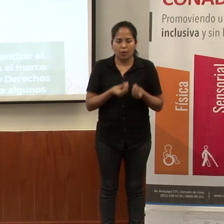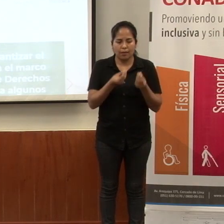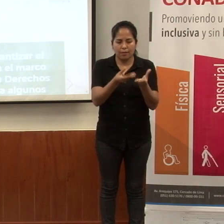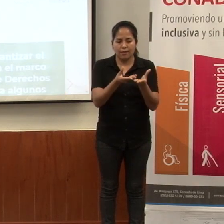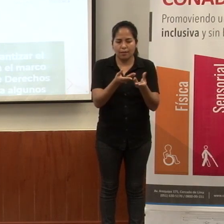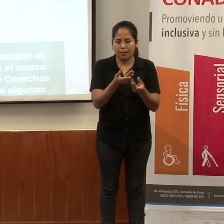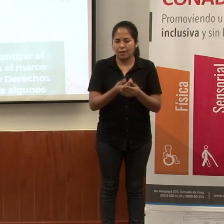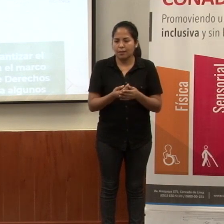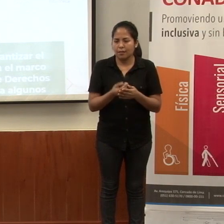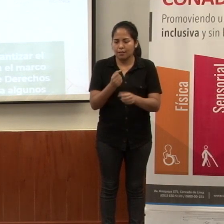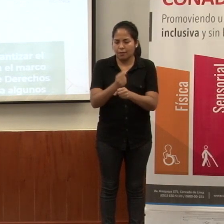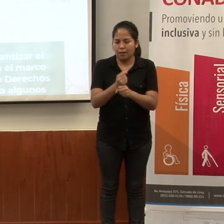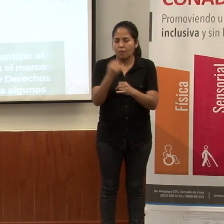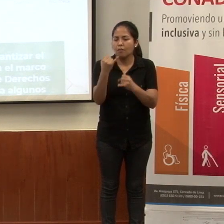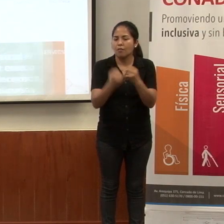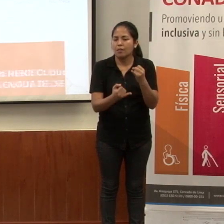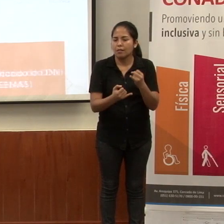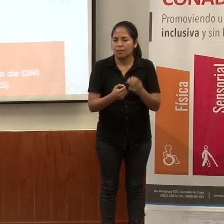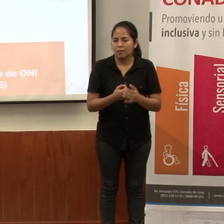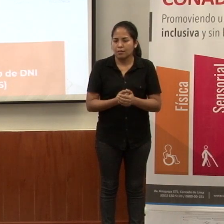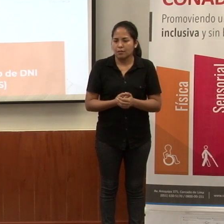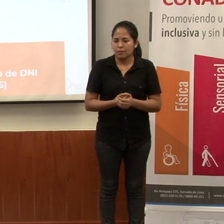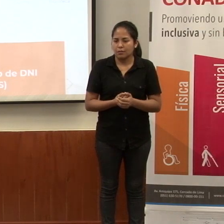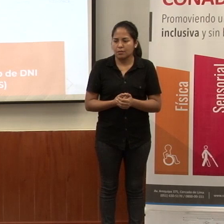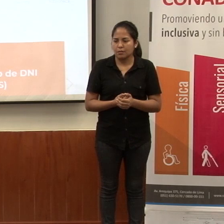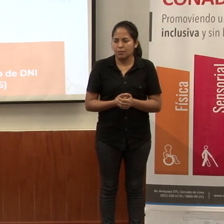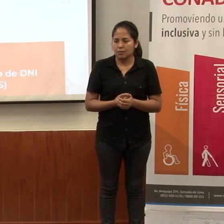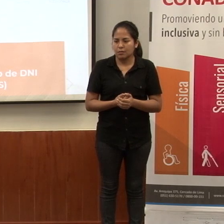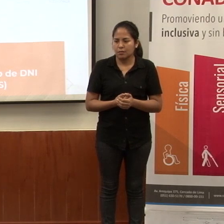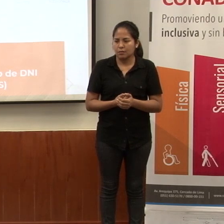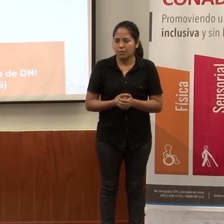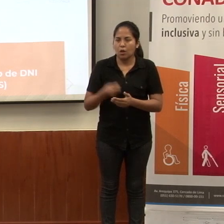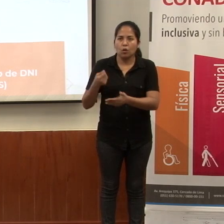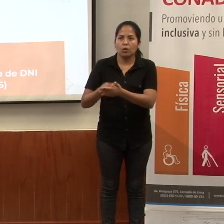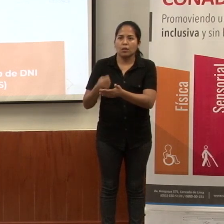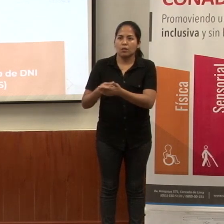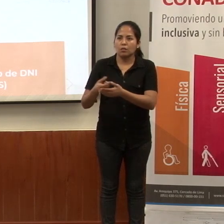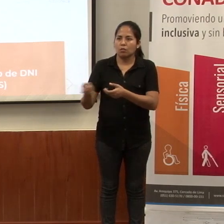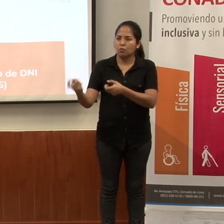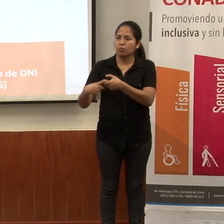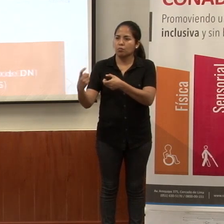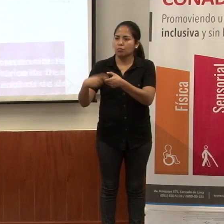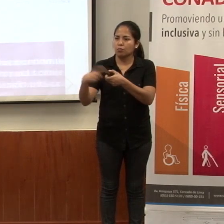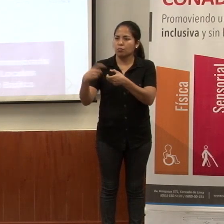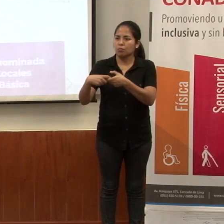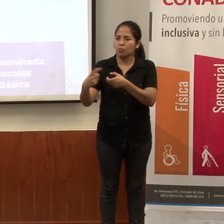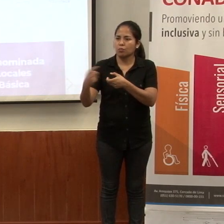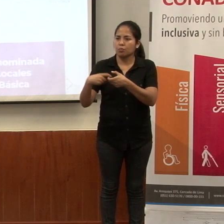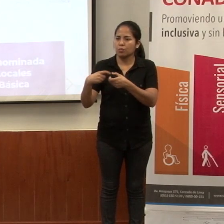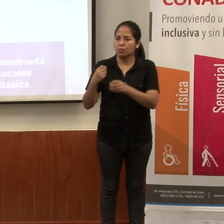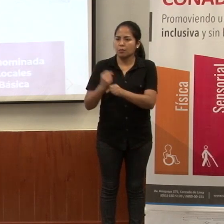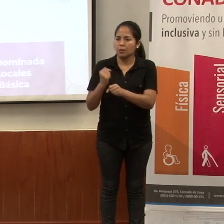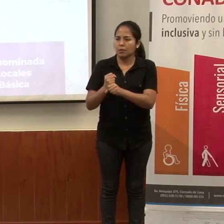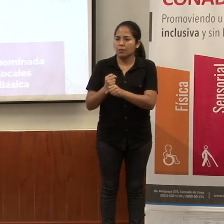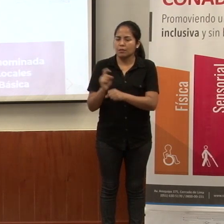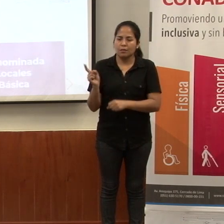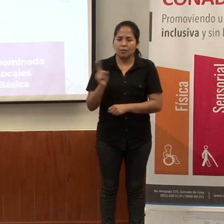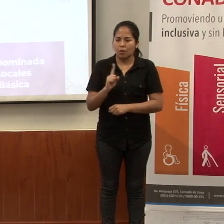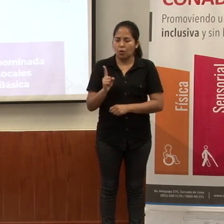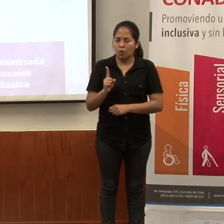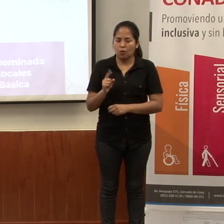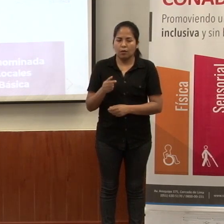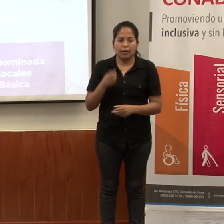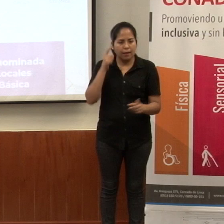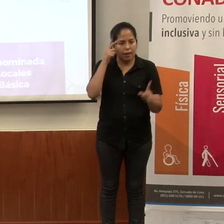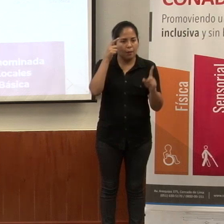presupuestal. Porque, no, o sea, por ejemplo, te ponen contratación de personal, ese no es un producto o resultado. Ese es el medio